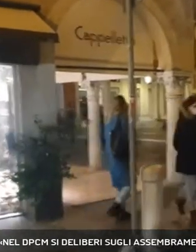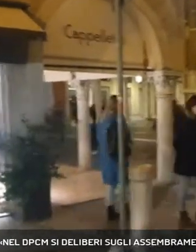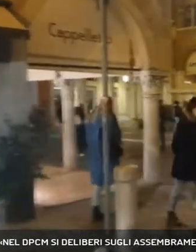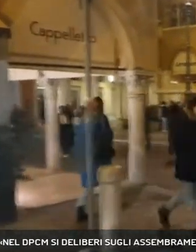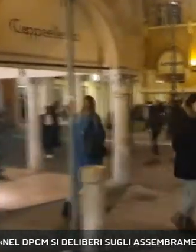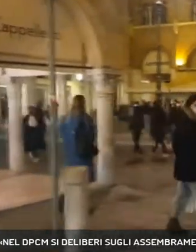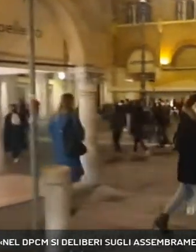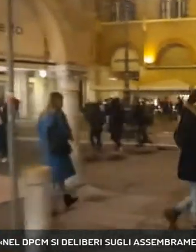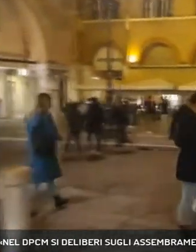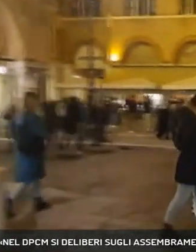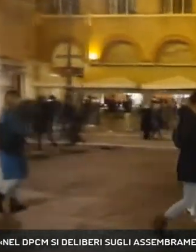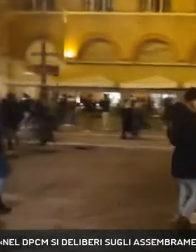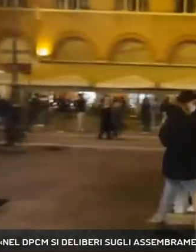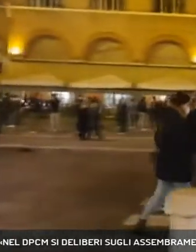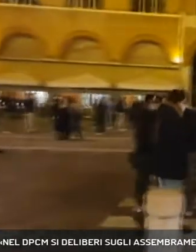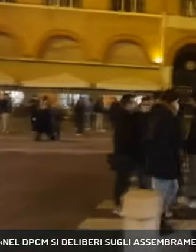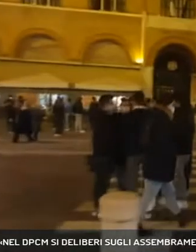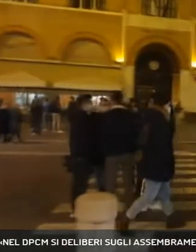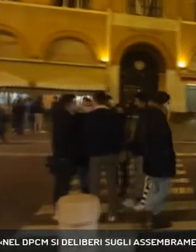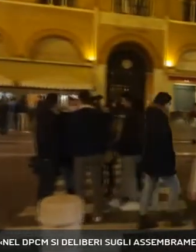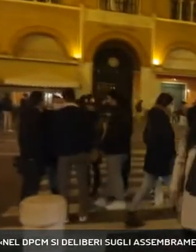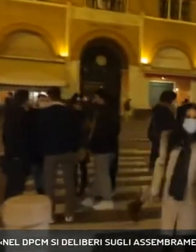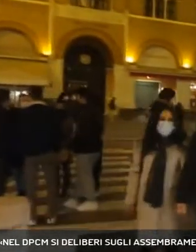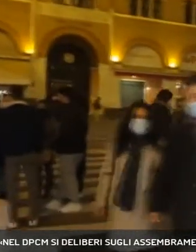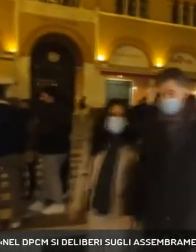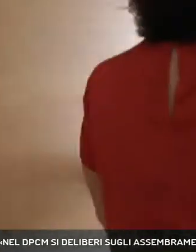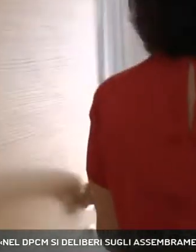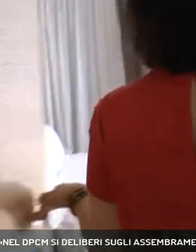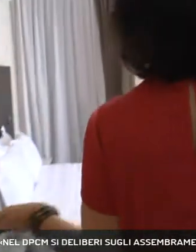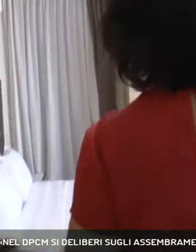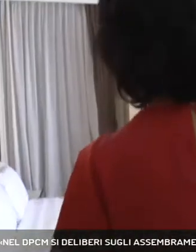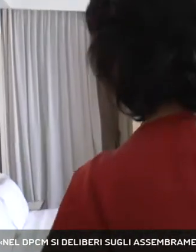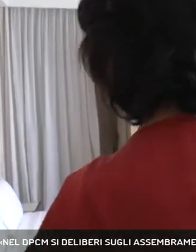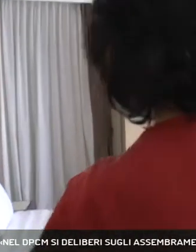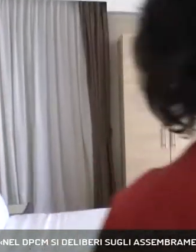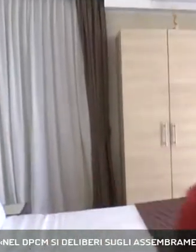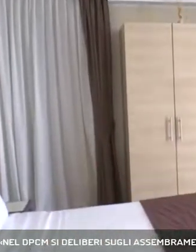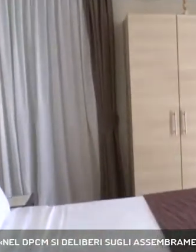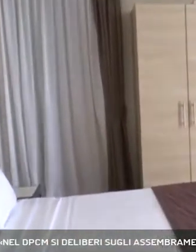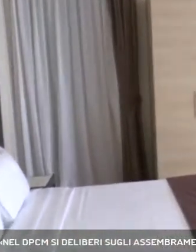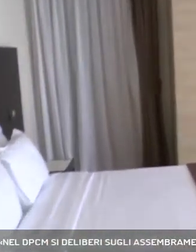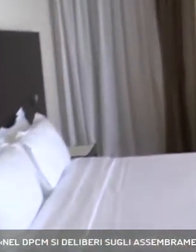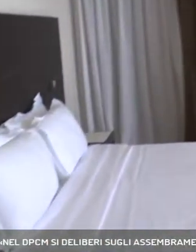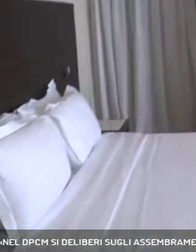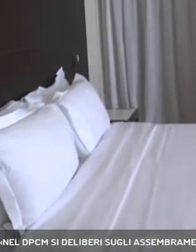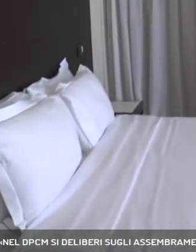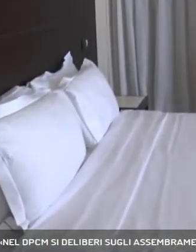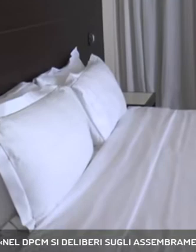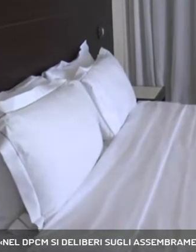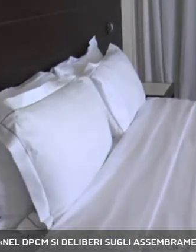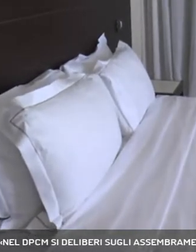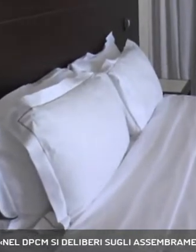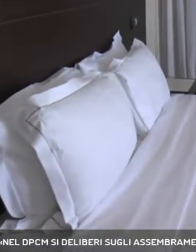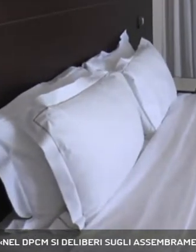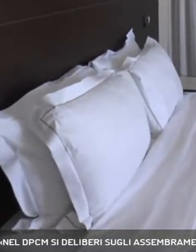22 anche a natale e capodanno varie di isolanti chiuderanno alle 18 oppure nelle regioni gialle potrebbero essere chiusi dal 20 dicembre alberghi e